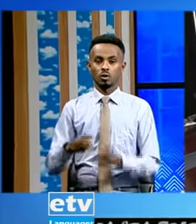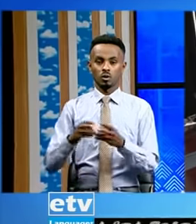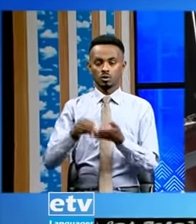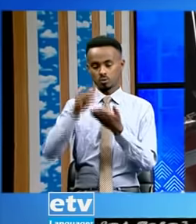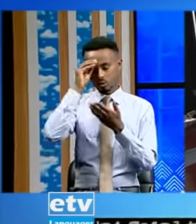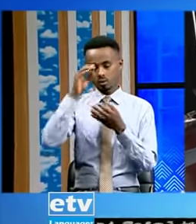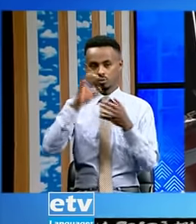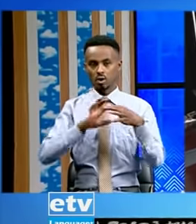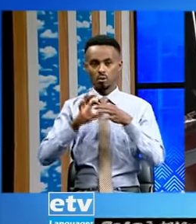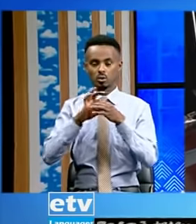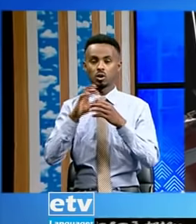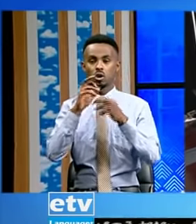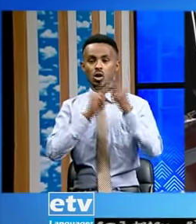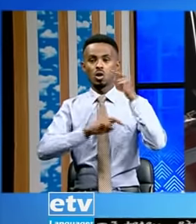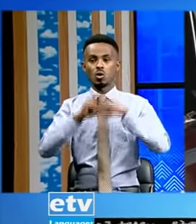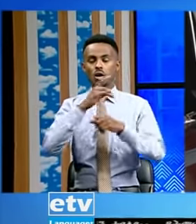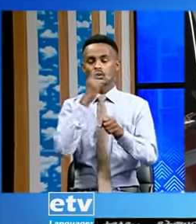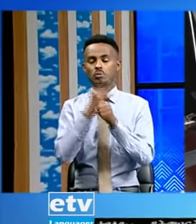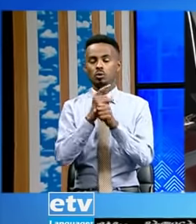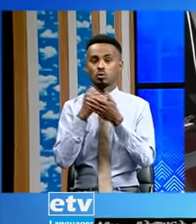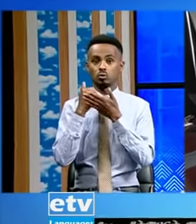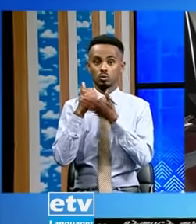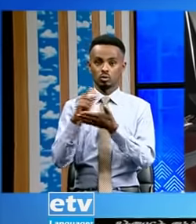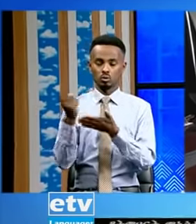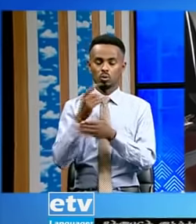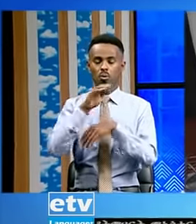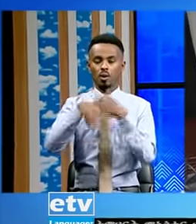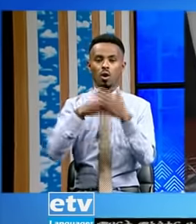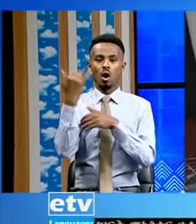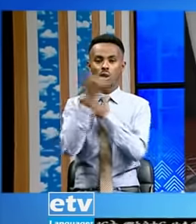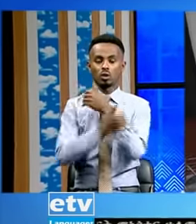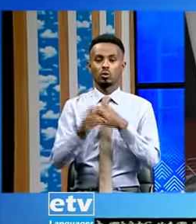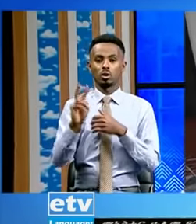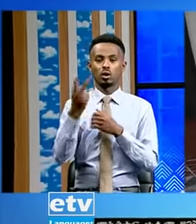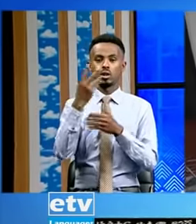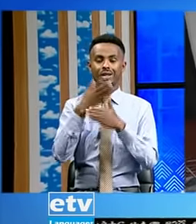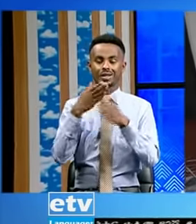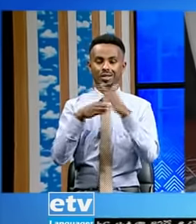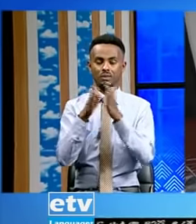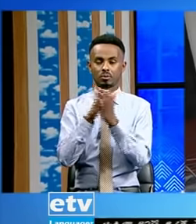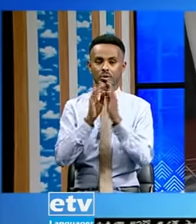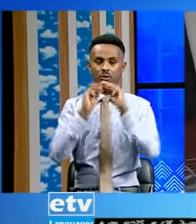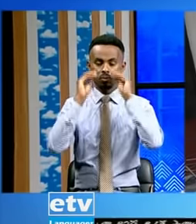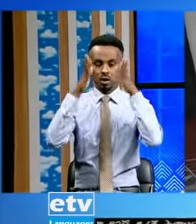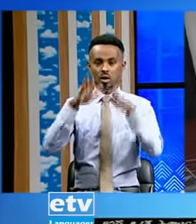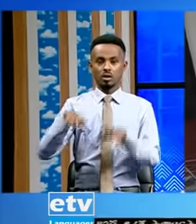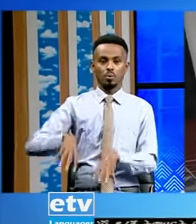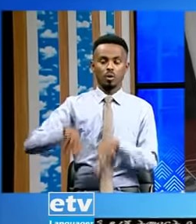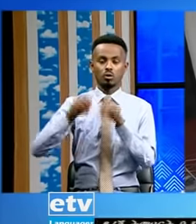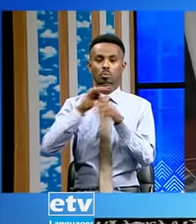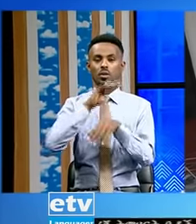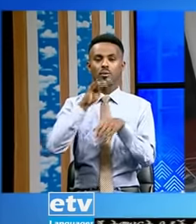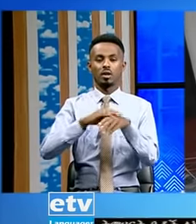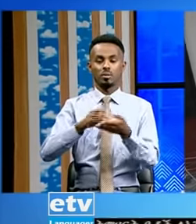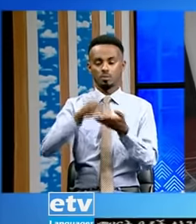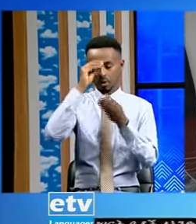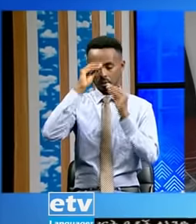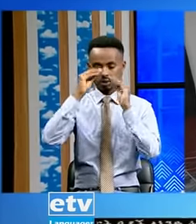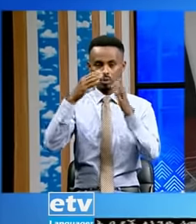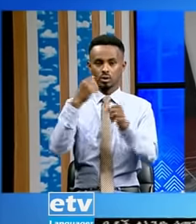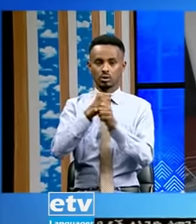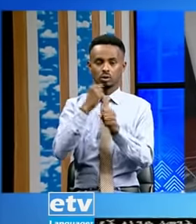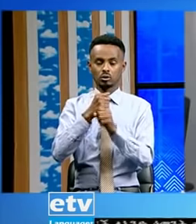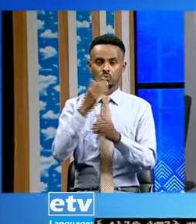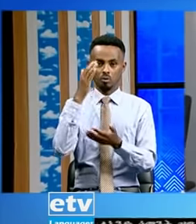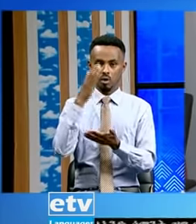የትምህርት ማህበረሰቡ ለህልውና ዘመቻው ደጀን እንዲሆን በመላ ሀገሪቱ የሁለተኛ ደረጃ ትምህርት ቤት መምህራንና ተማሪዎች መደበኛ የመማር ማስተማር